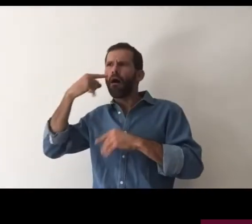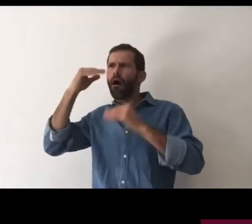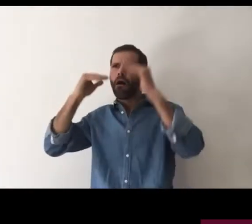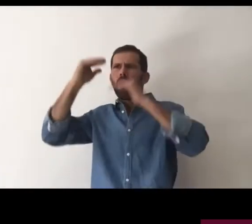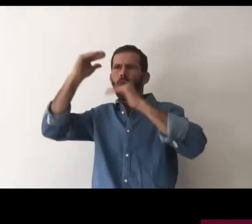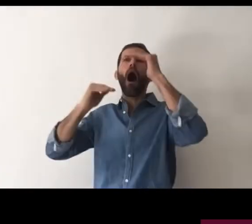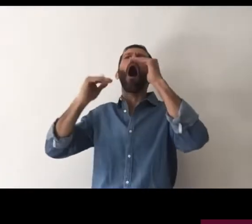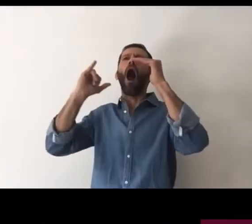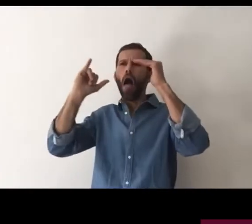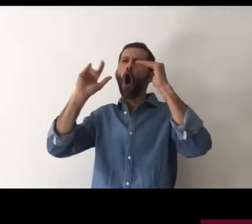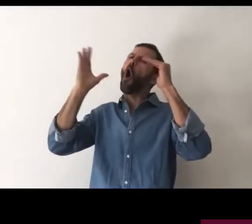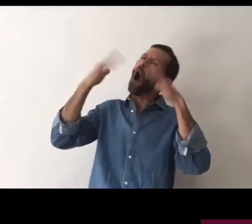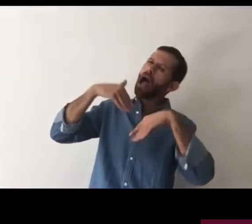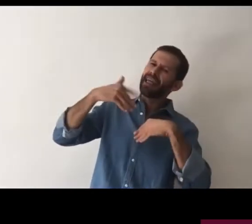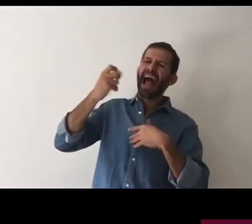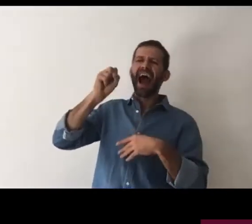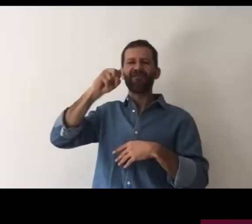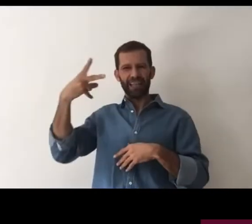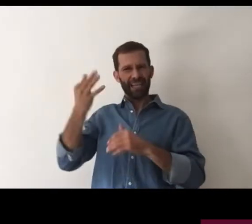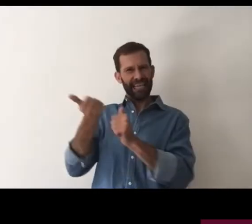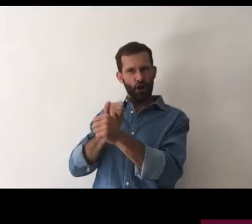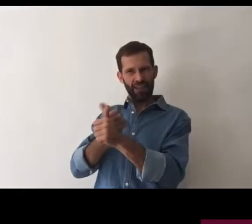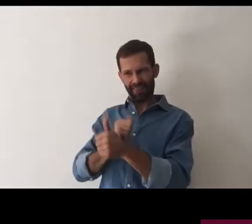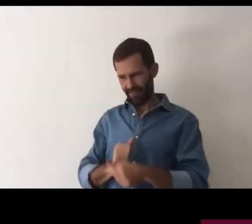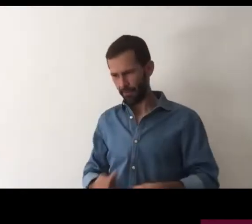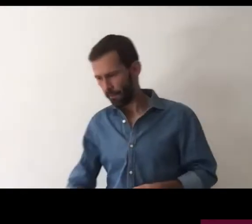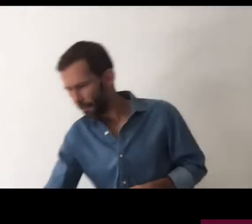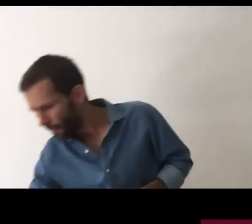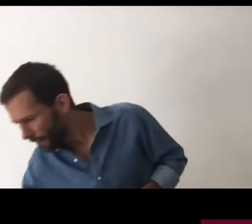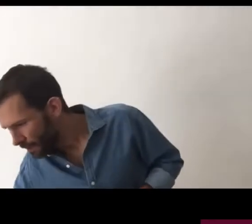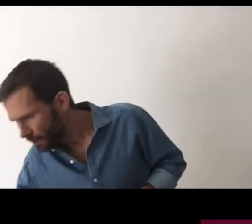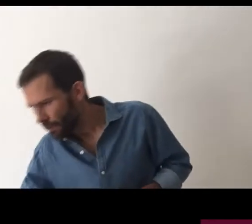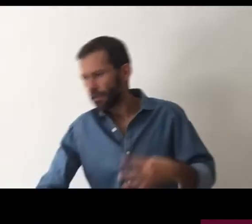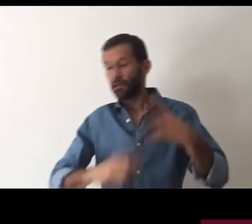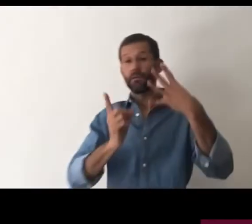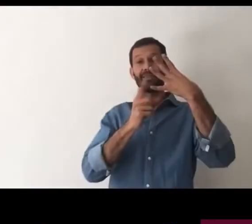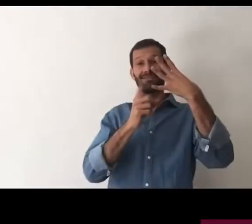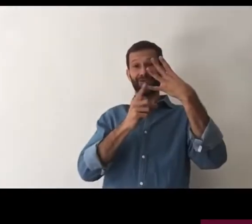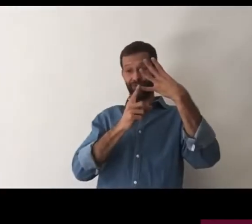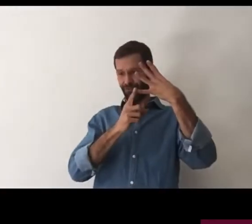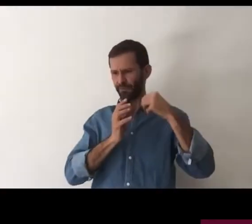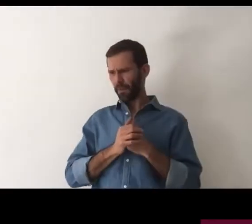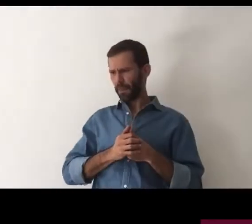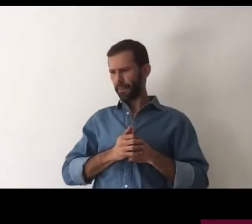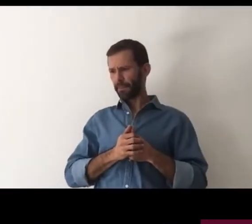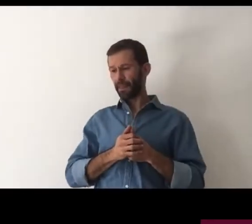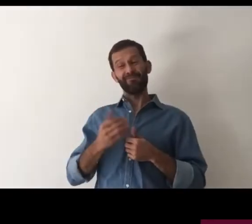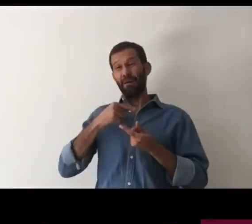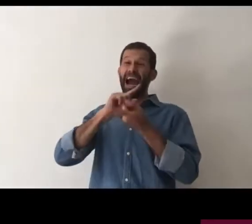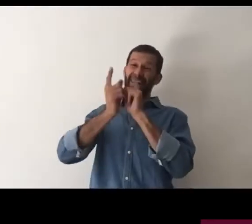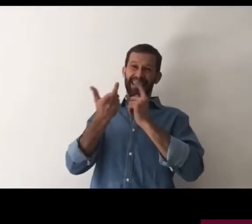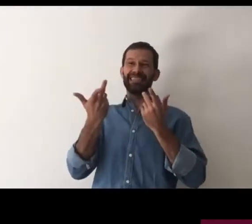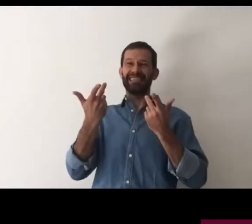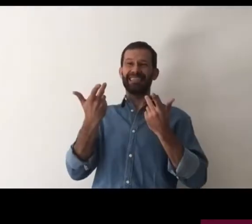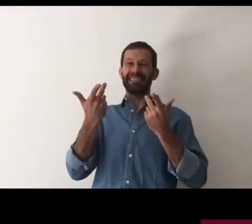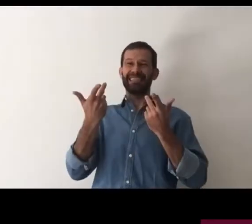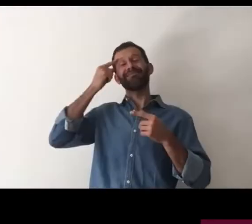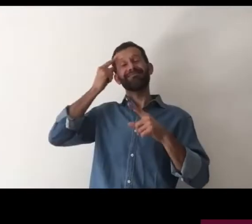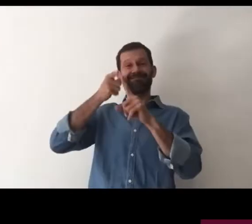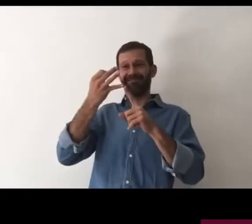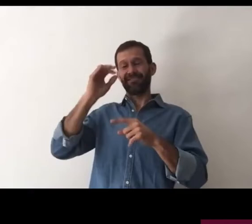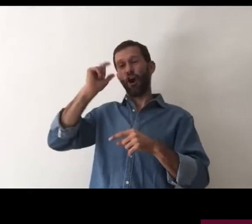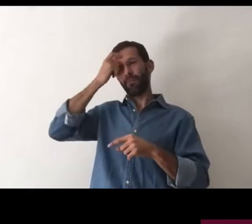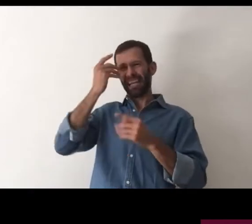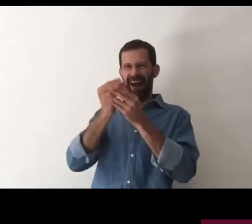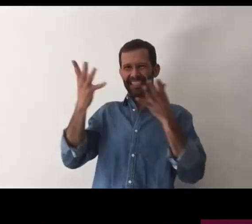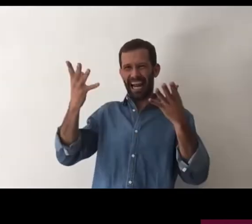signo arbitrario? Después veremos los resultados para averiguar si efectivamente hay un efecto de enriquecimiento.